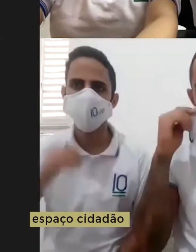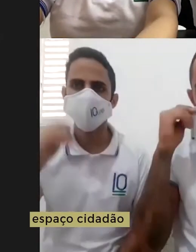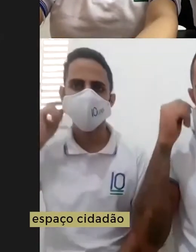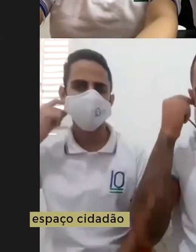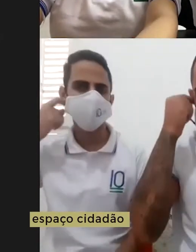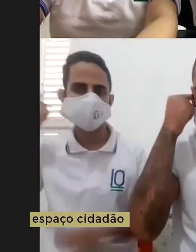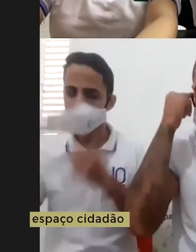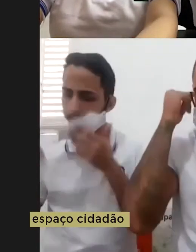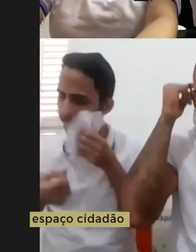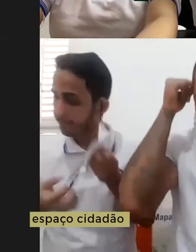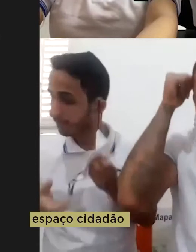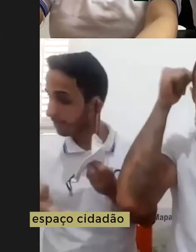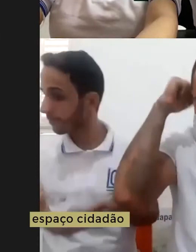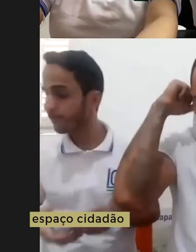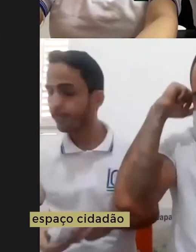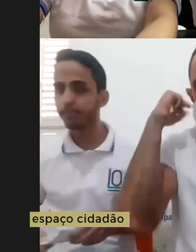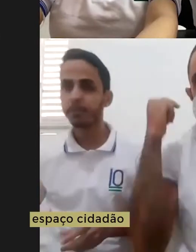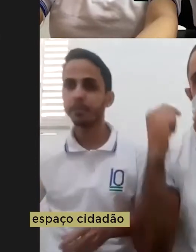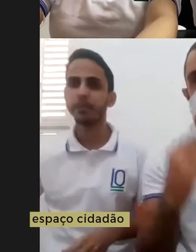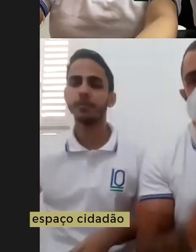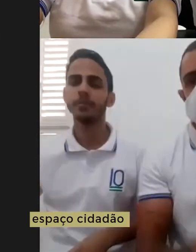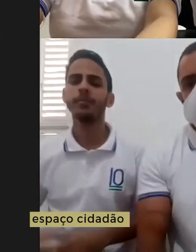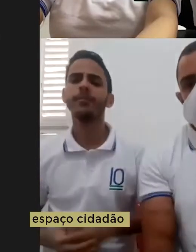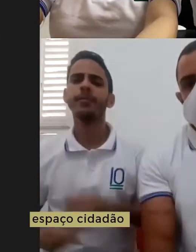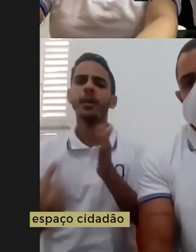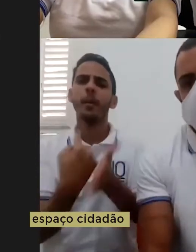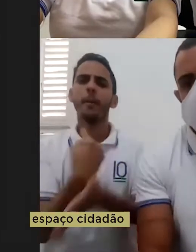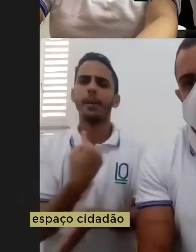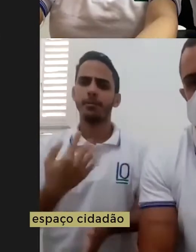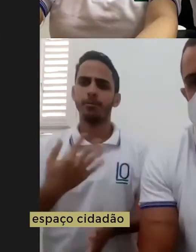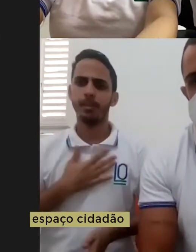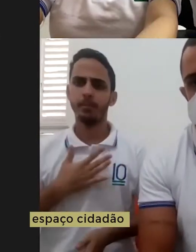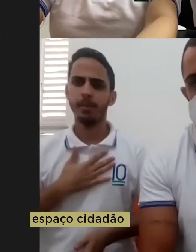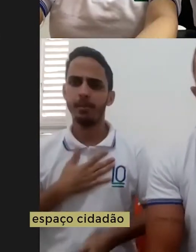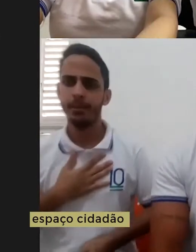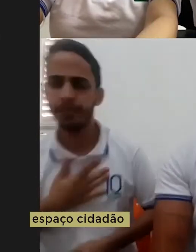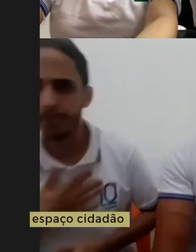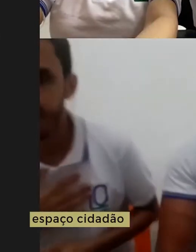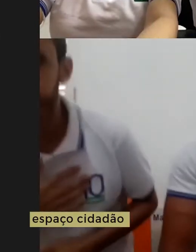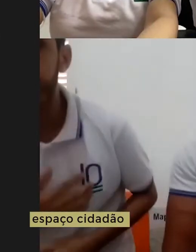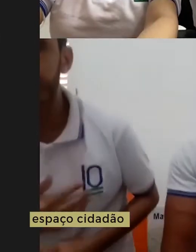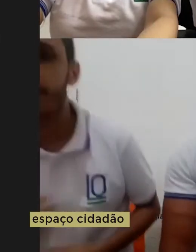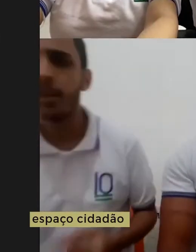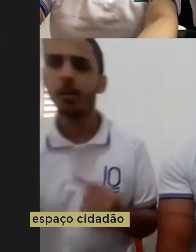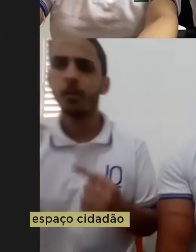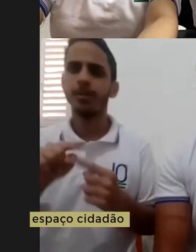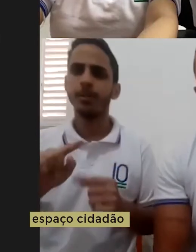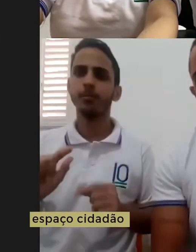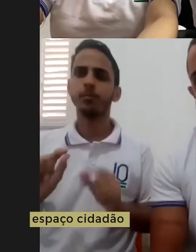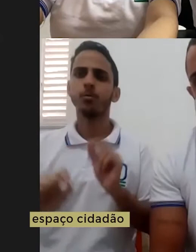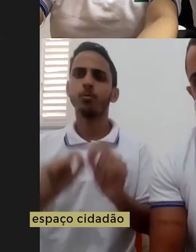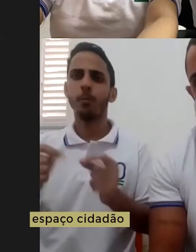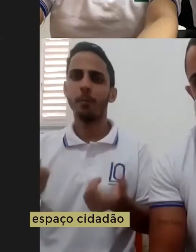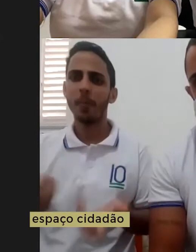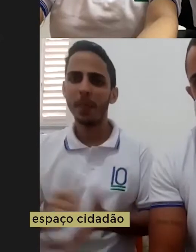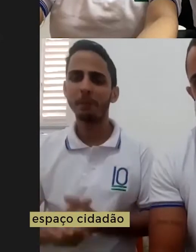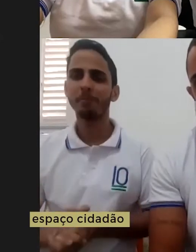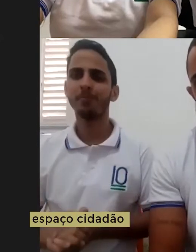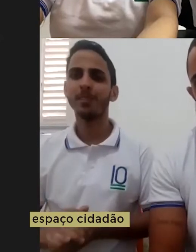participar dessa candidatura coletiva dos 10 iguais pelo Solidariedade, essa pré-candidatura a vereador?